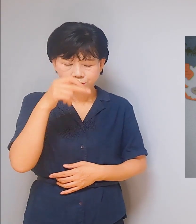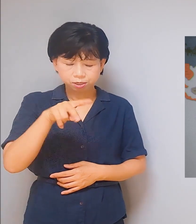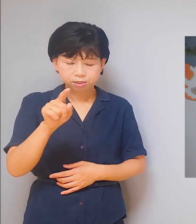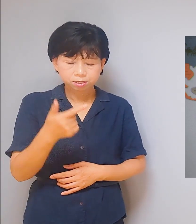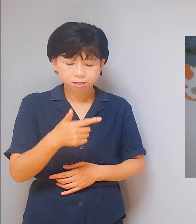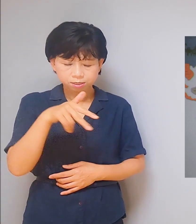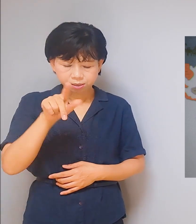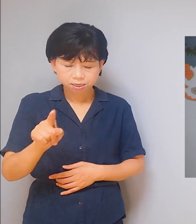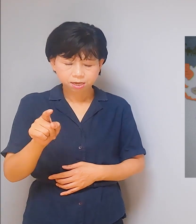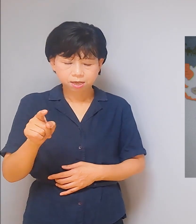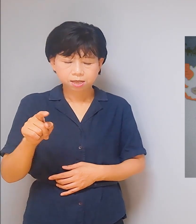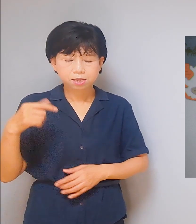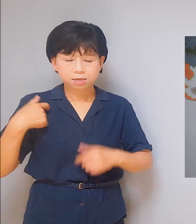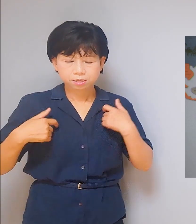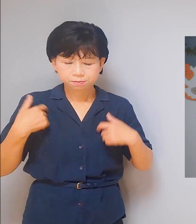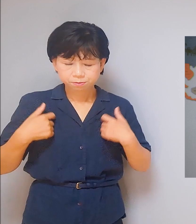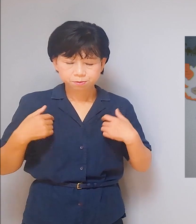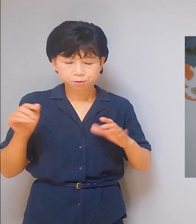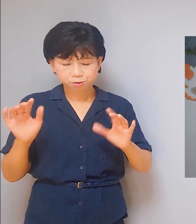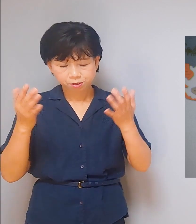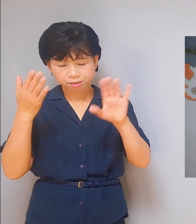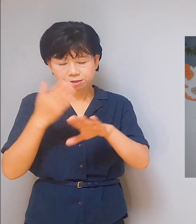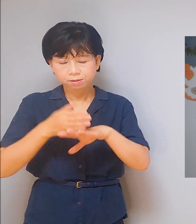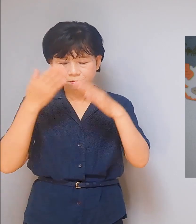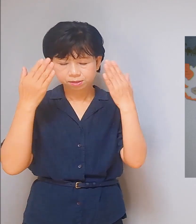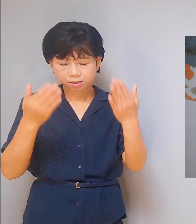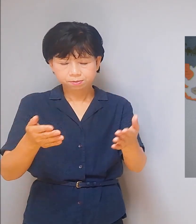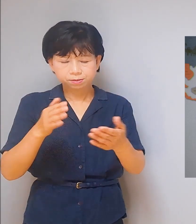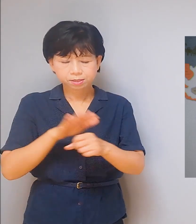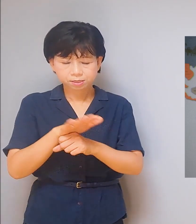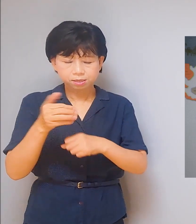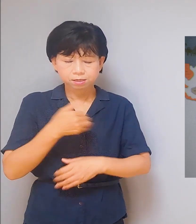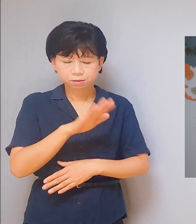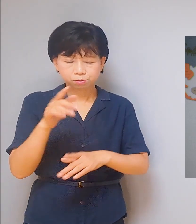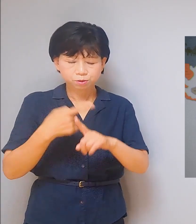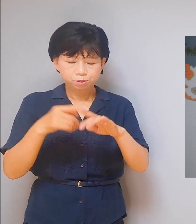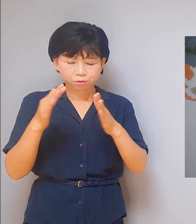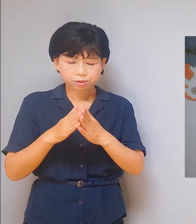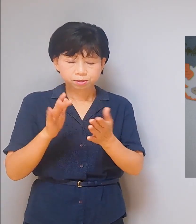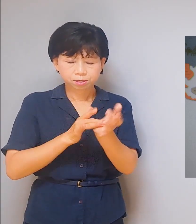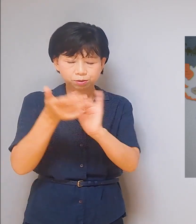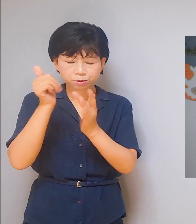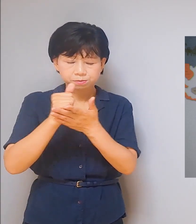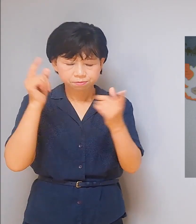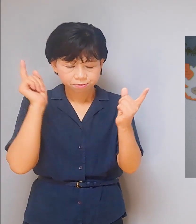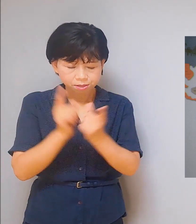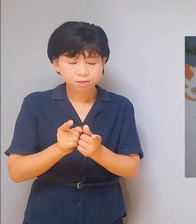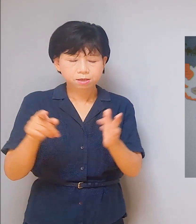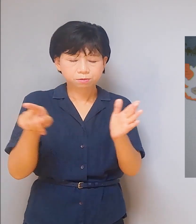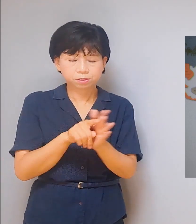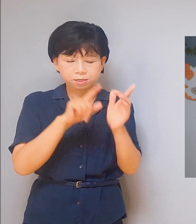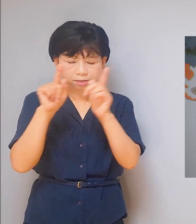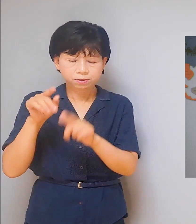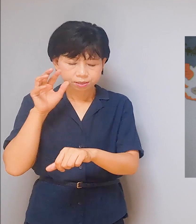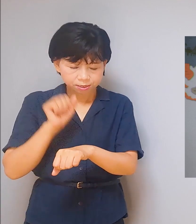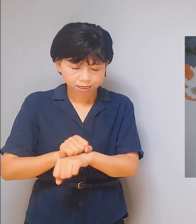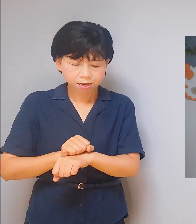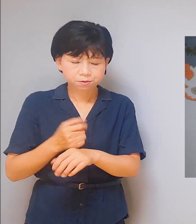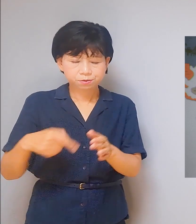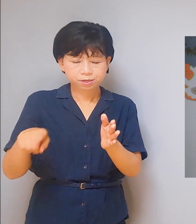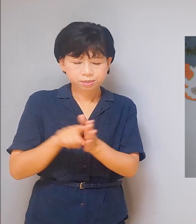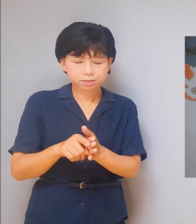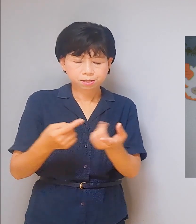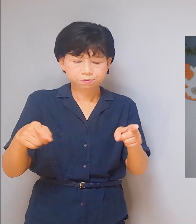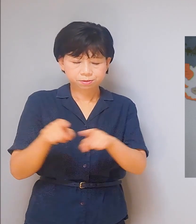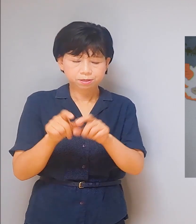기쁨으로 환영할 수 있도록 도와주셔서 감사합니다. 사랑하는 우리 교회에서 예수님 만나고 신앙생활 잘 하실 수